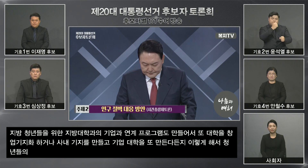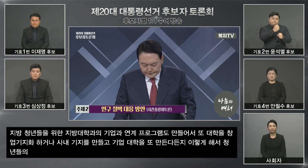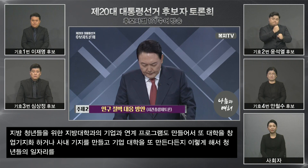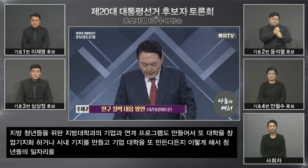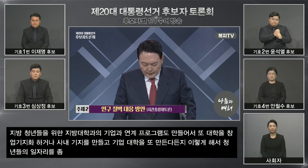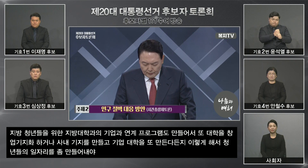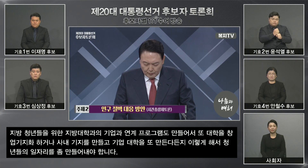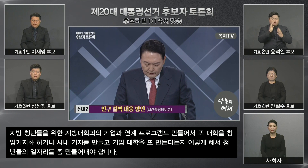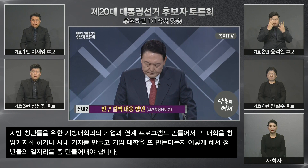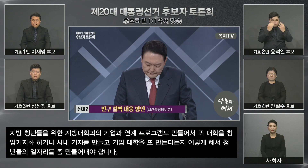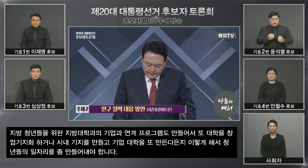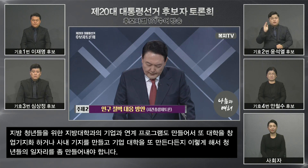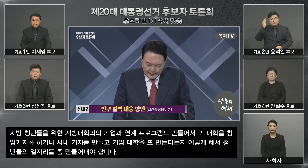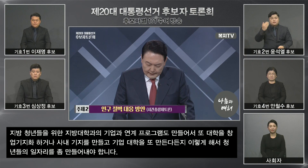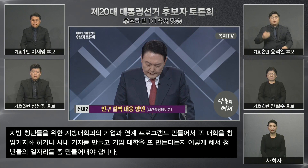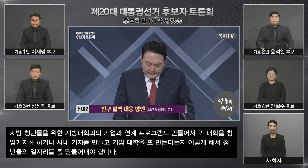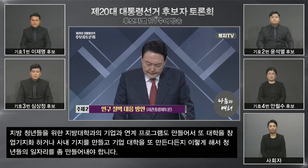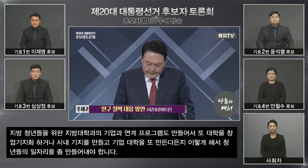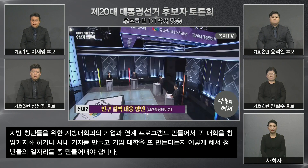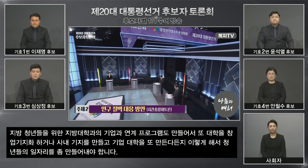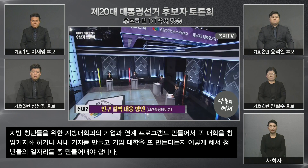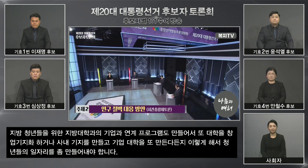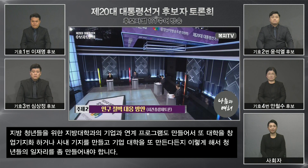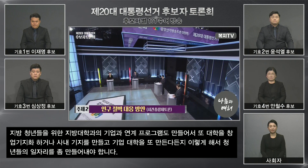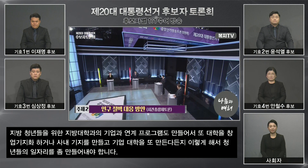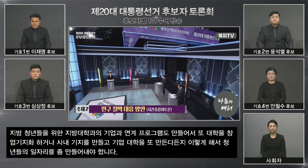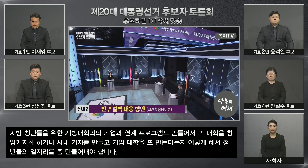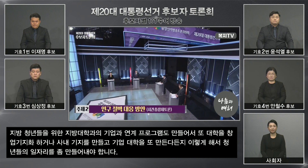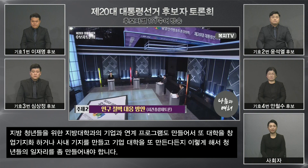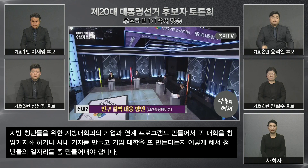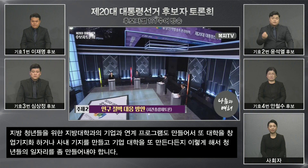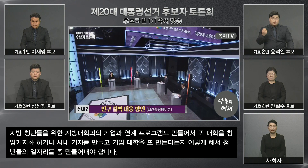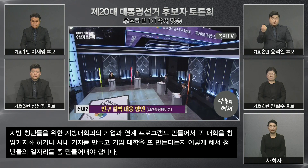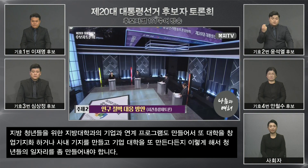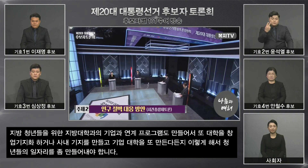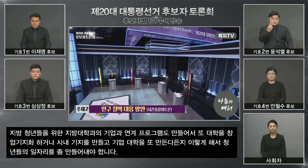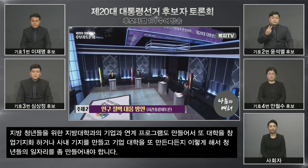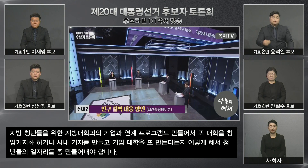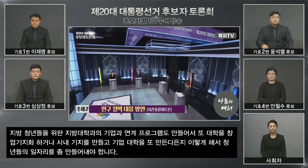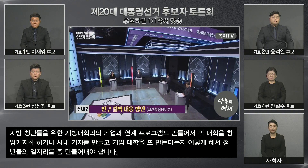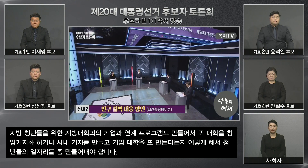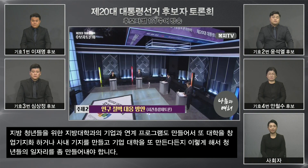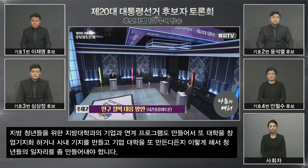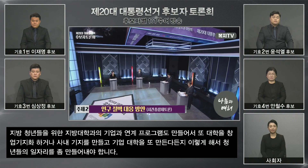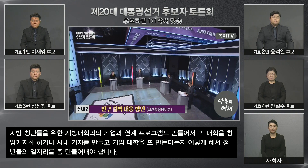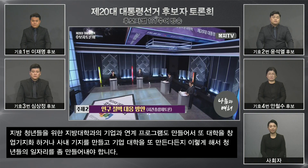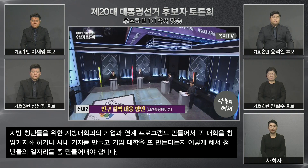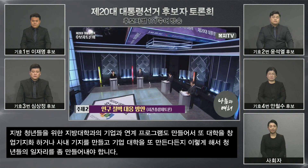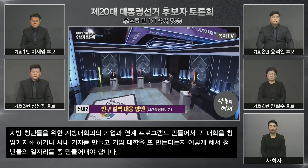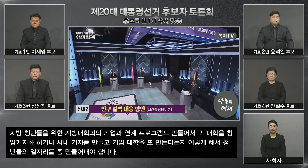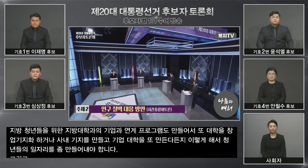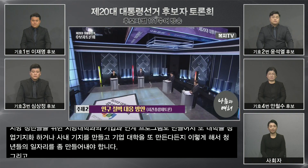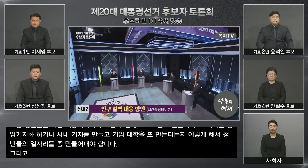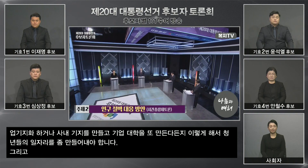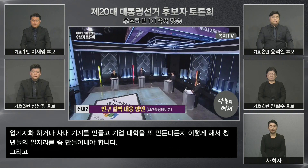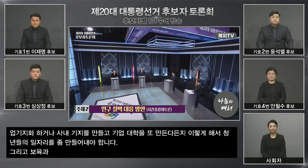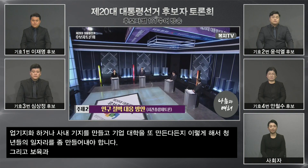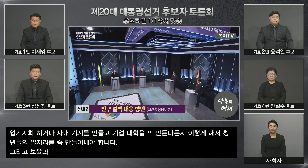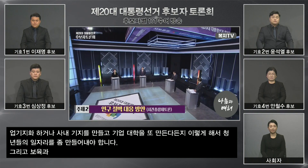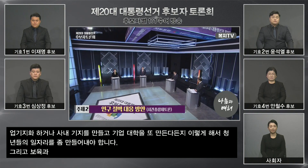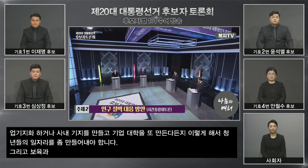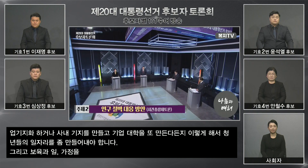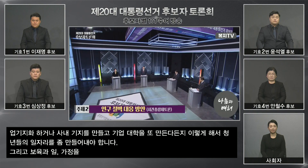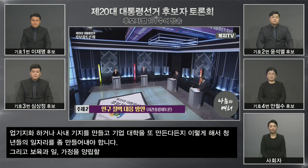됩니다. 그리고 이 보육과 그 일가정을 양립할 수 있는